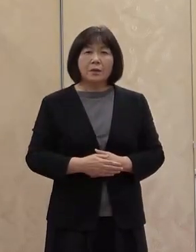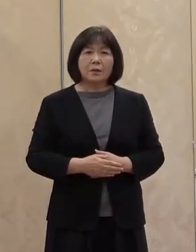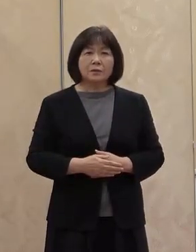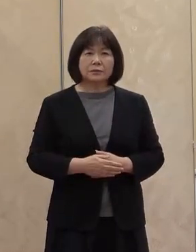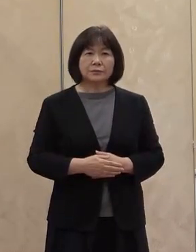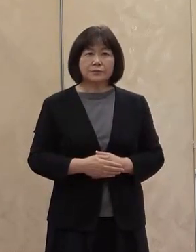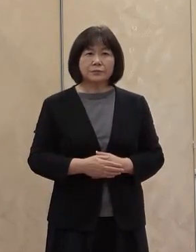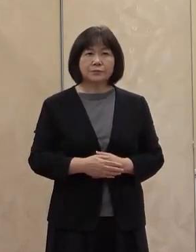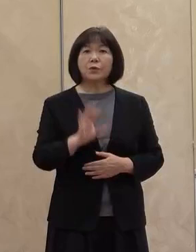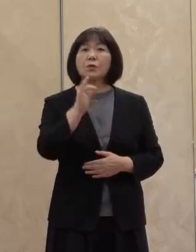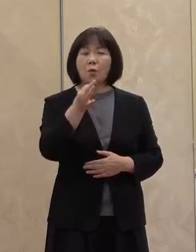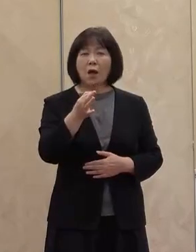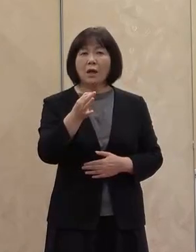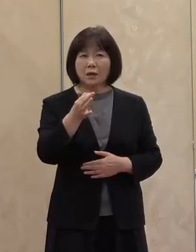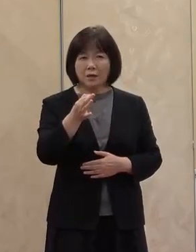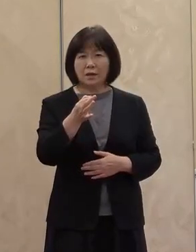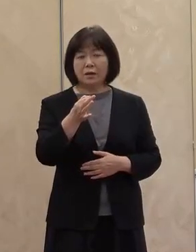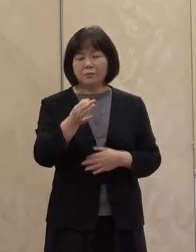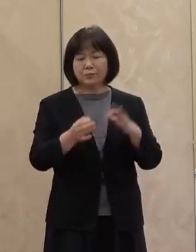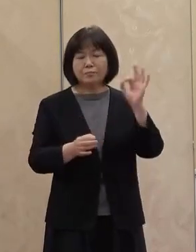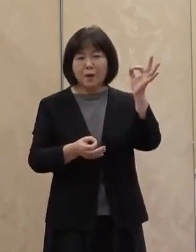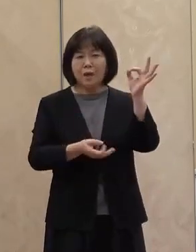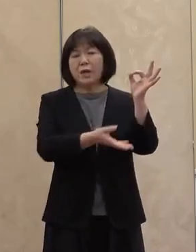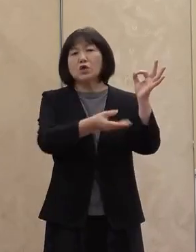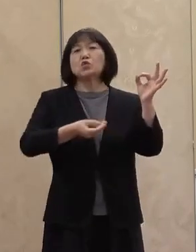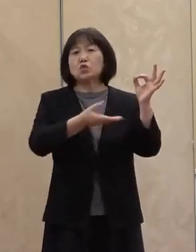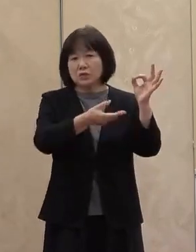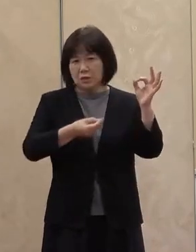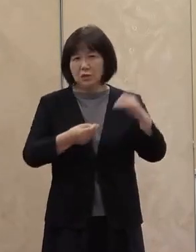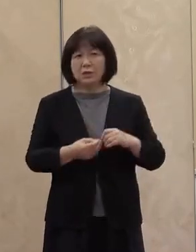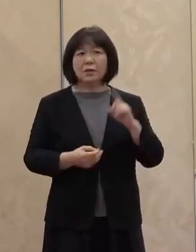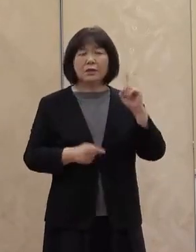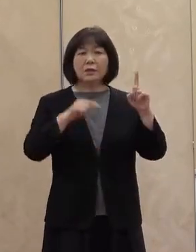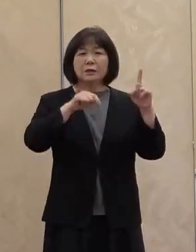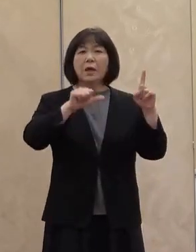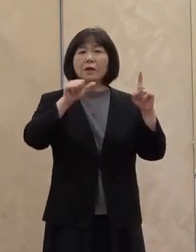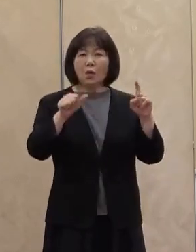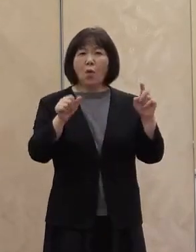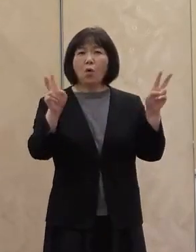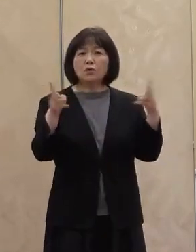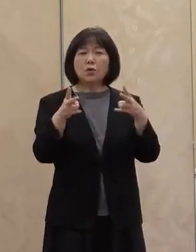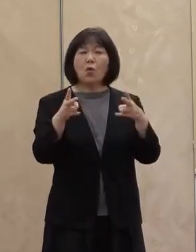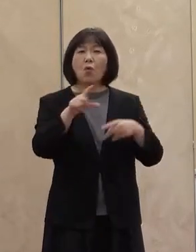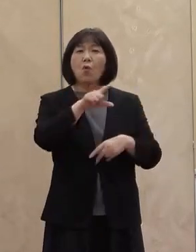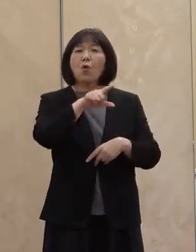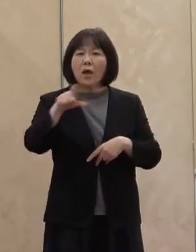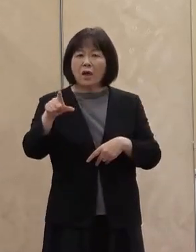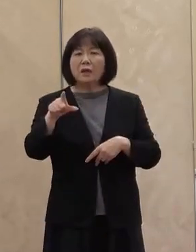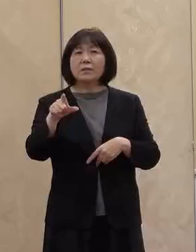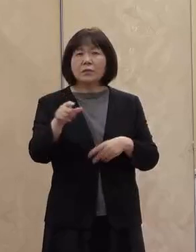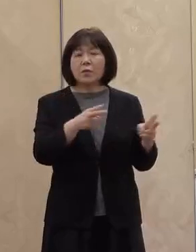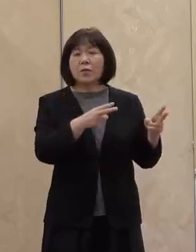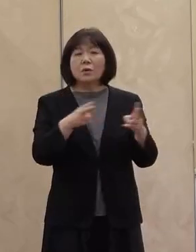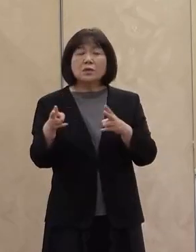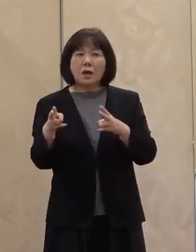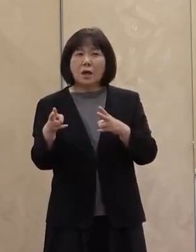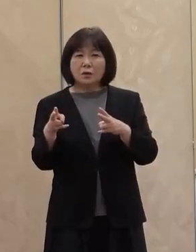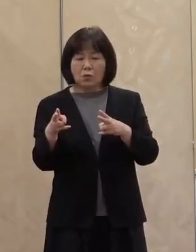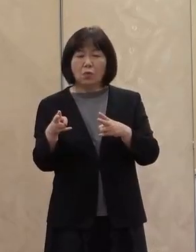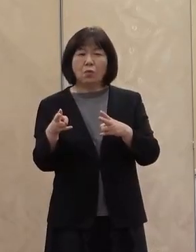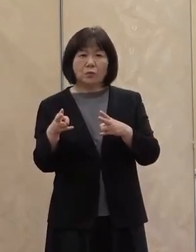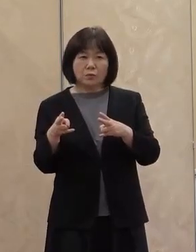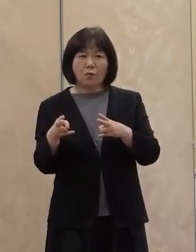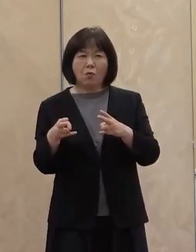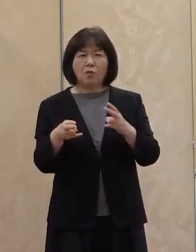融資の支援です。今 1.5 兆円のいわゆる制度融資、まあ、金利が有利な実